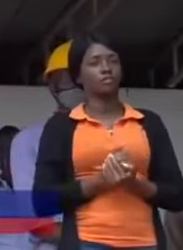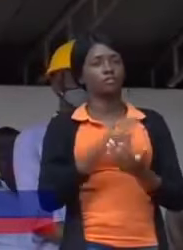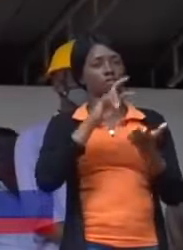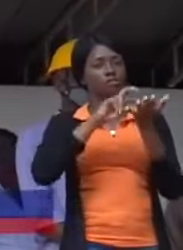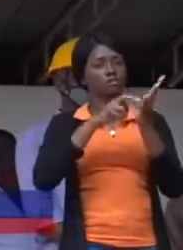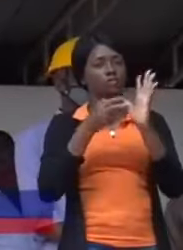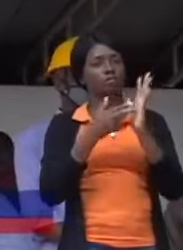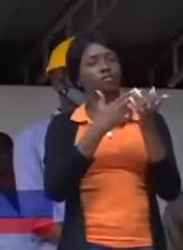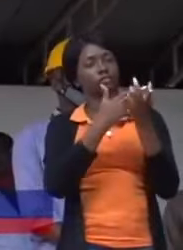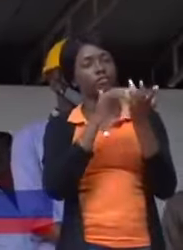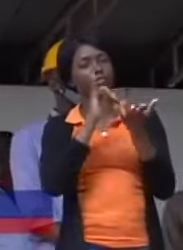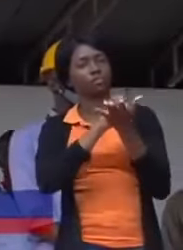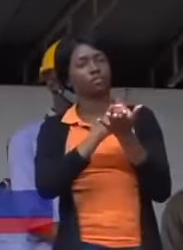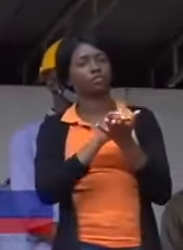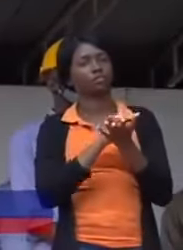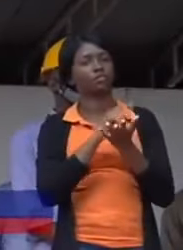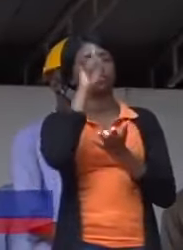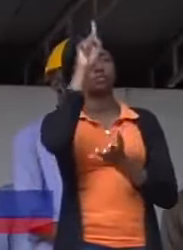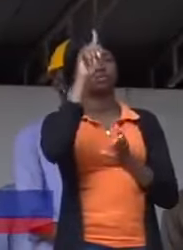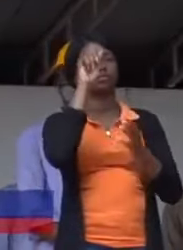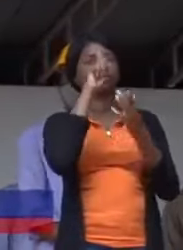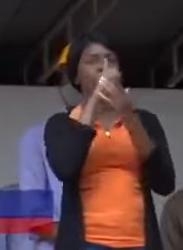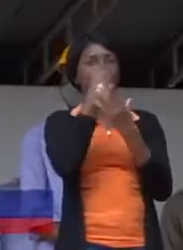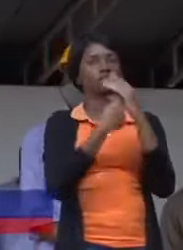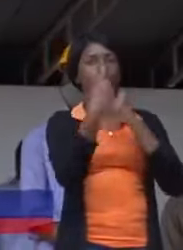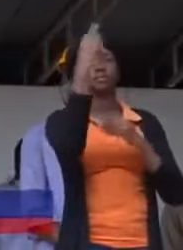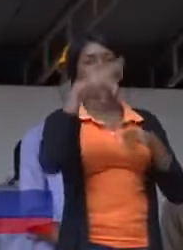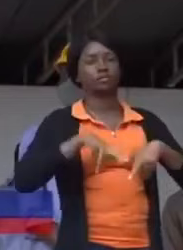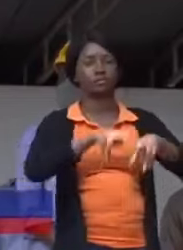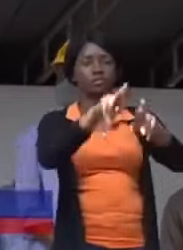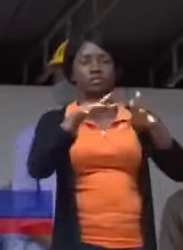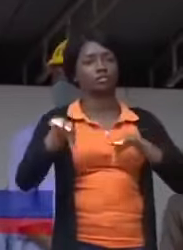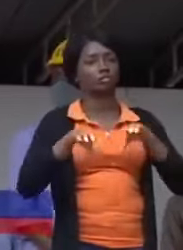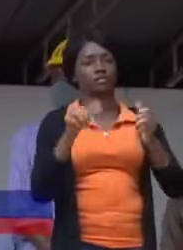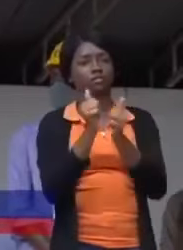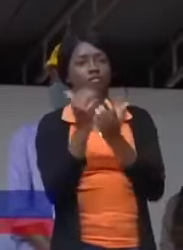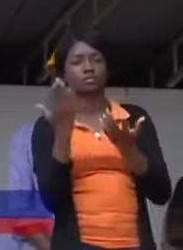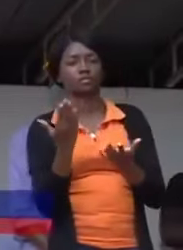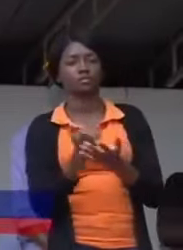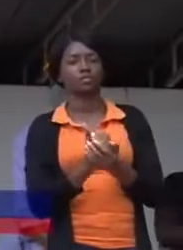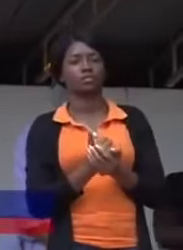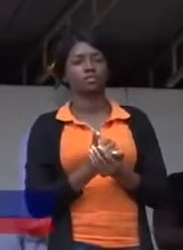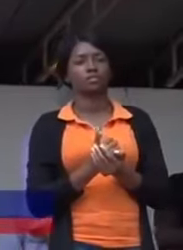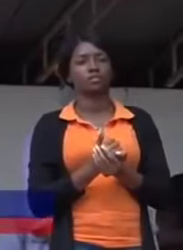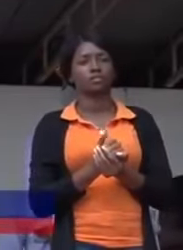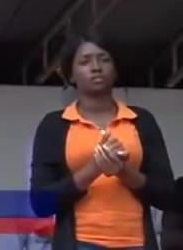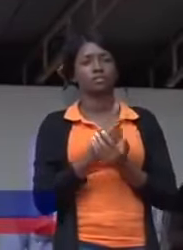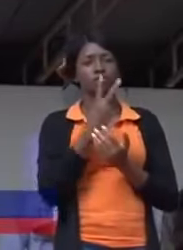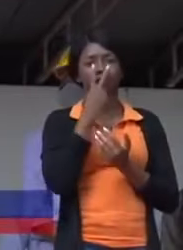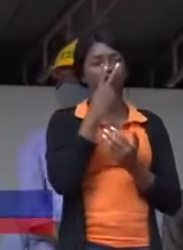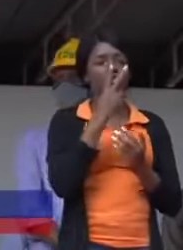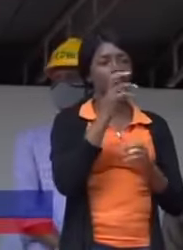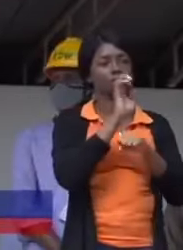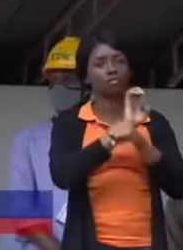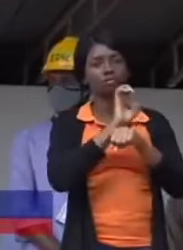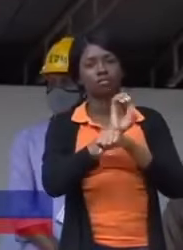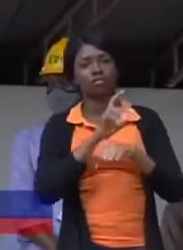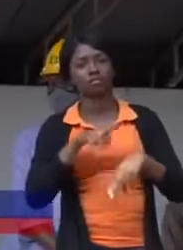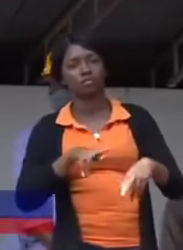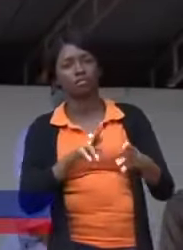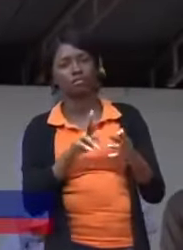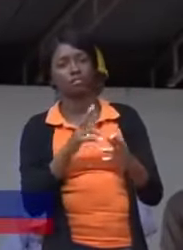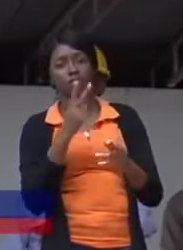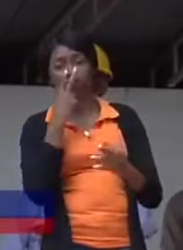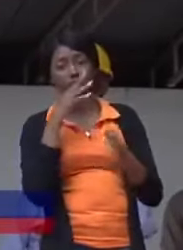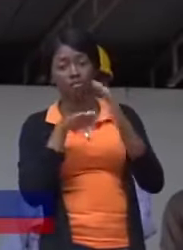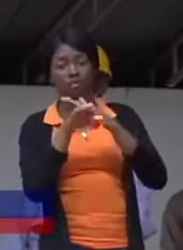dire zam nan son green route li favo. Même sou zam nan ou elle a pas entré ou c'est bon l'église. Là où on croit